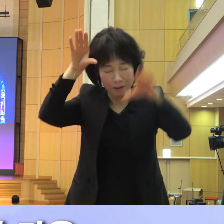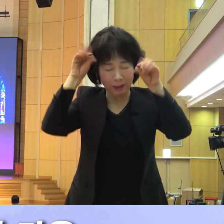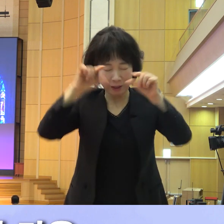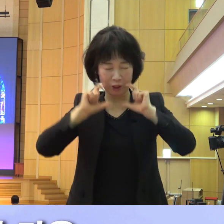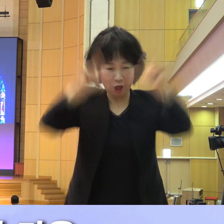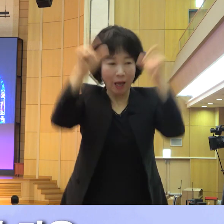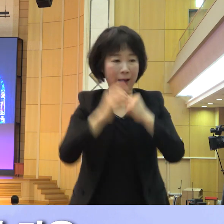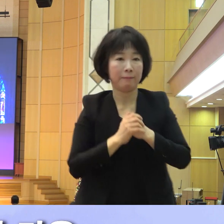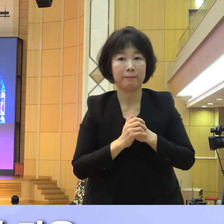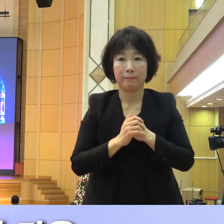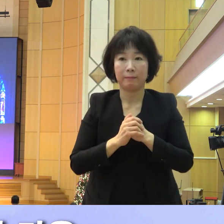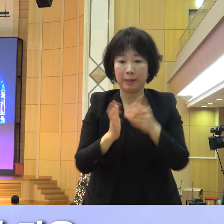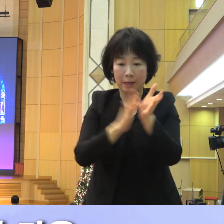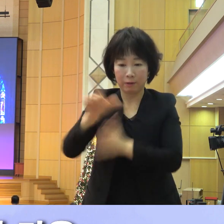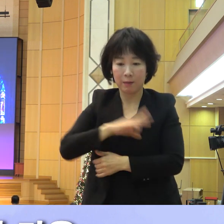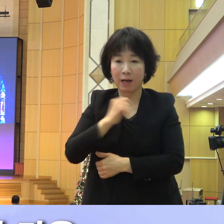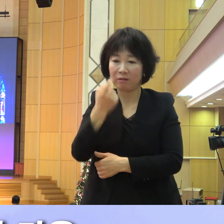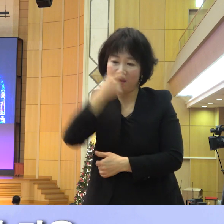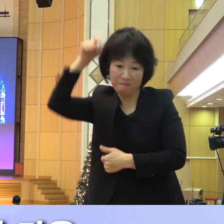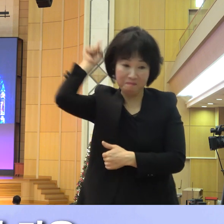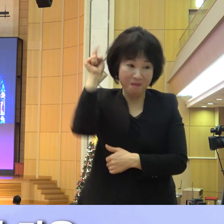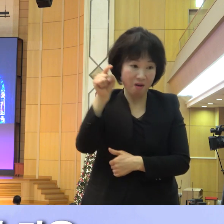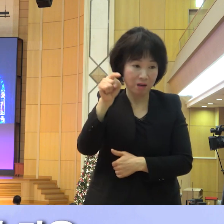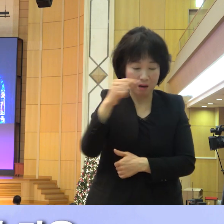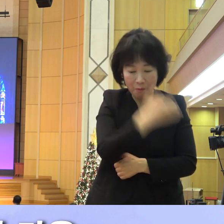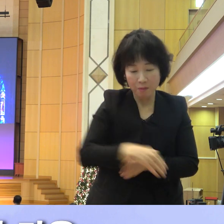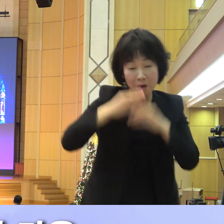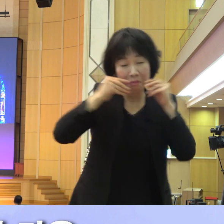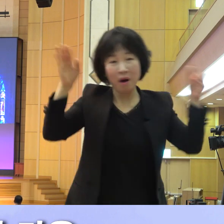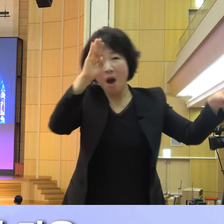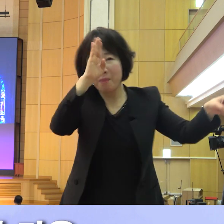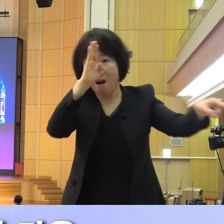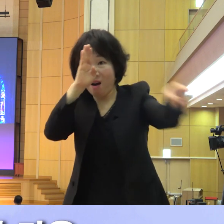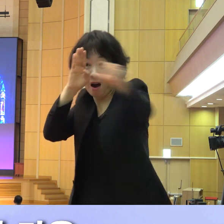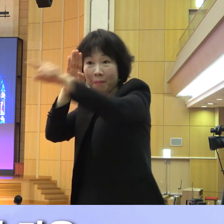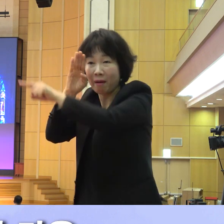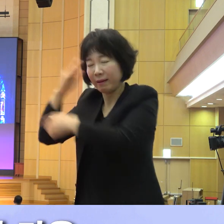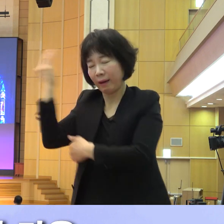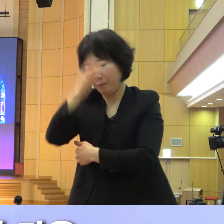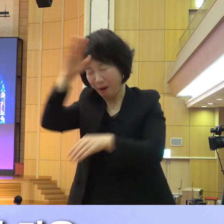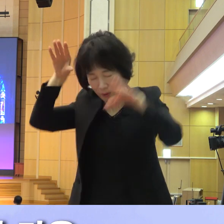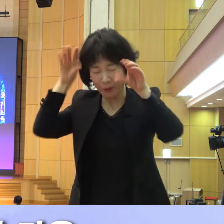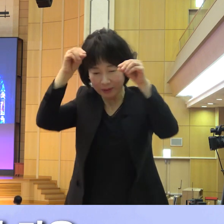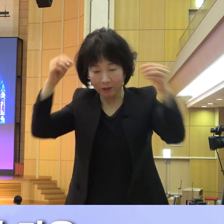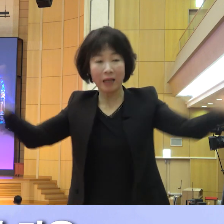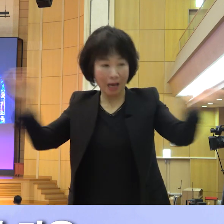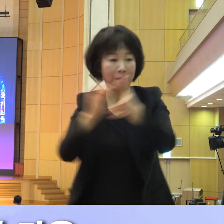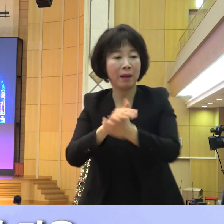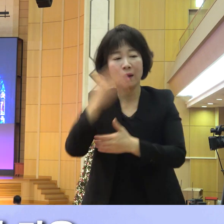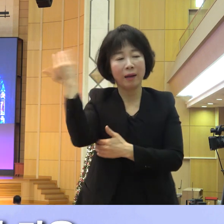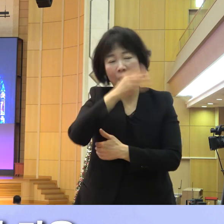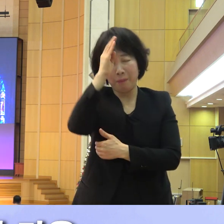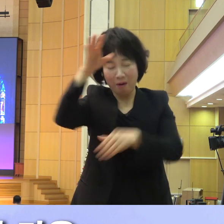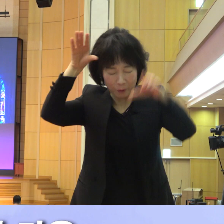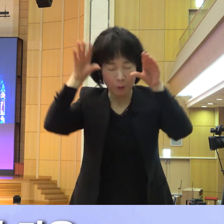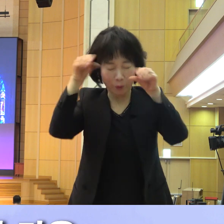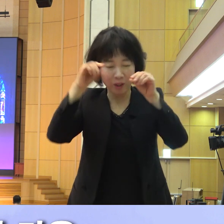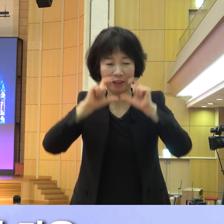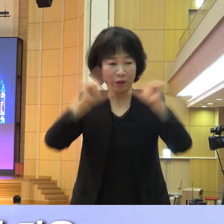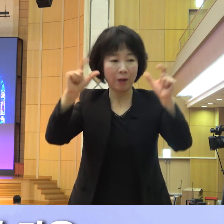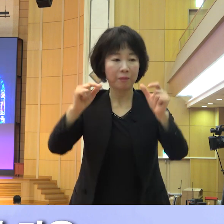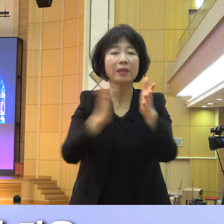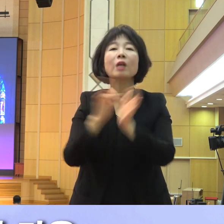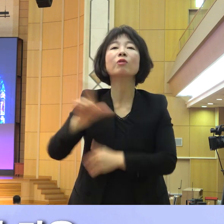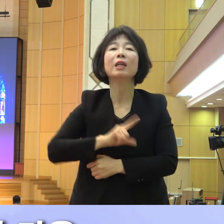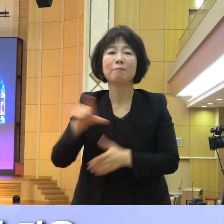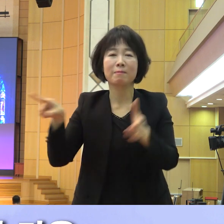받으라. 예수 이름을 명령하는 모든 질병은 깨끗함 받을지어다. 깨끗이 나을지어다.